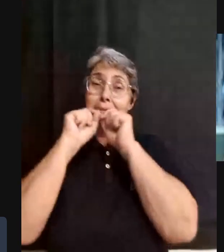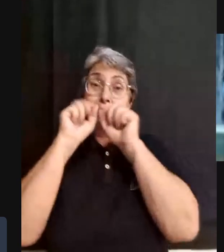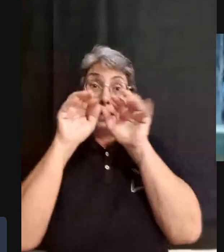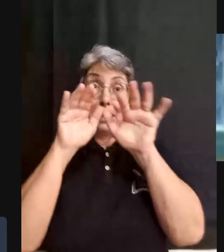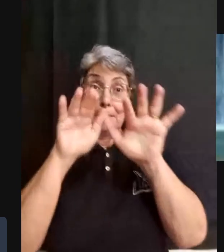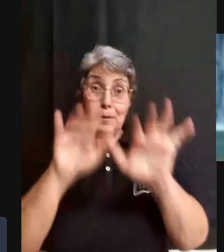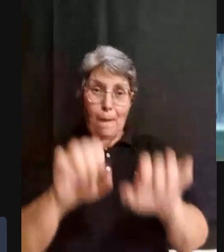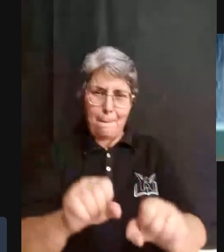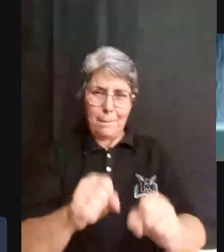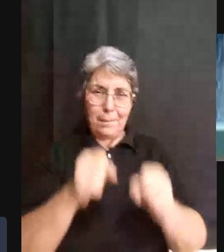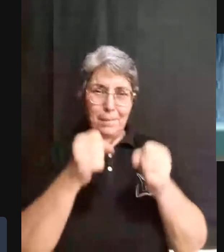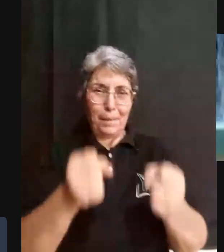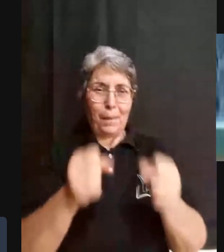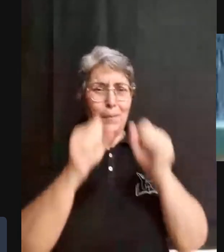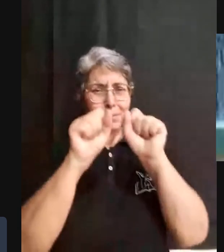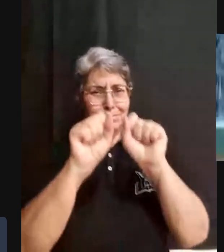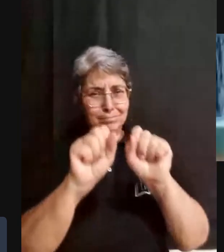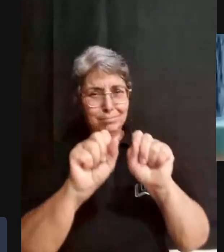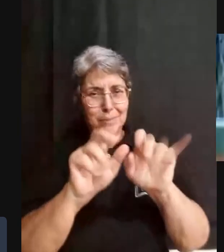poder,